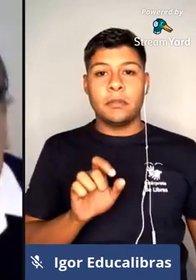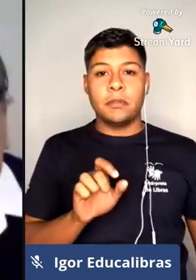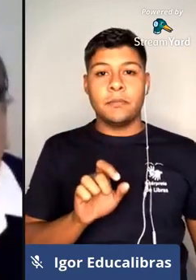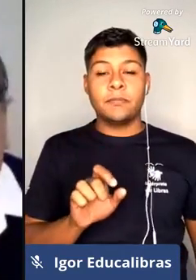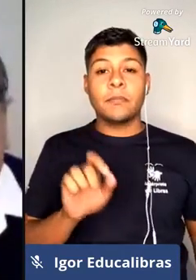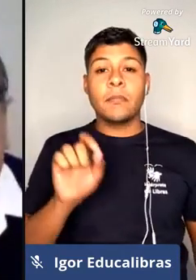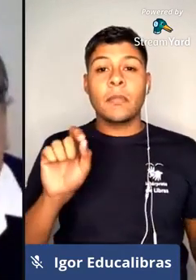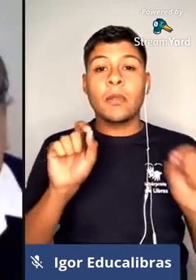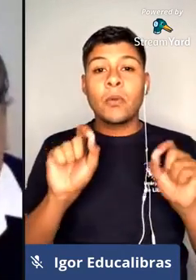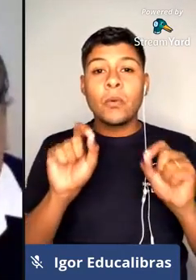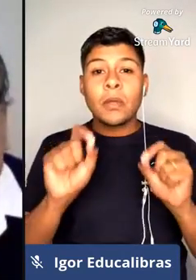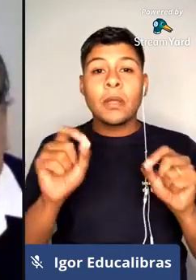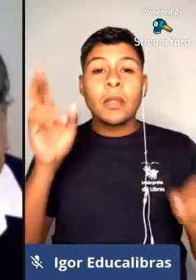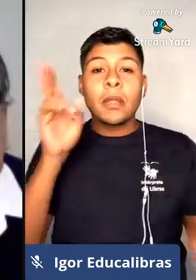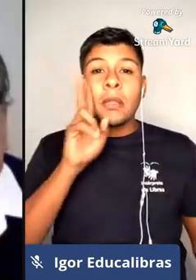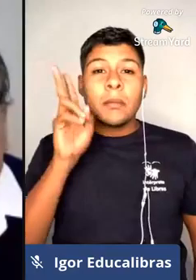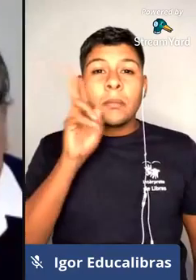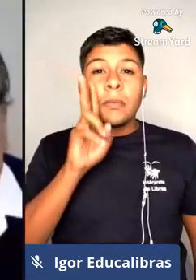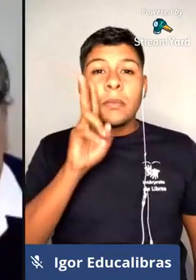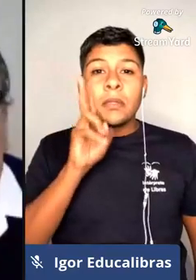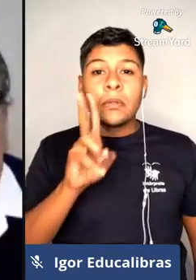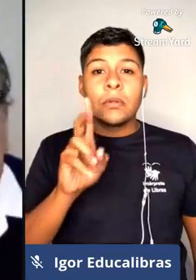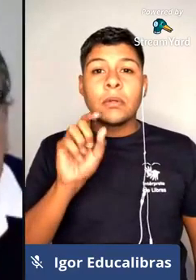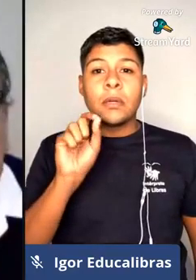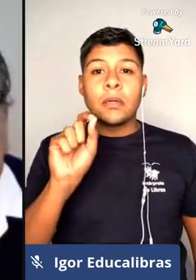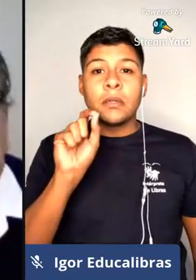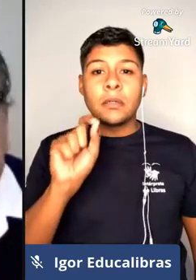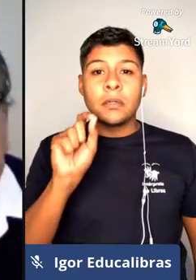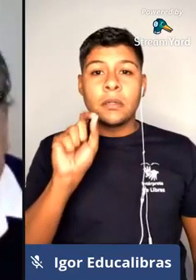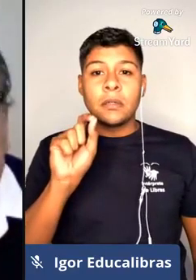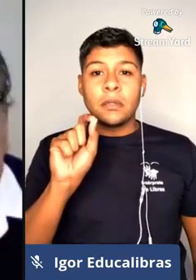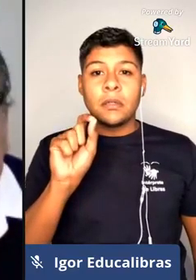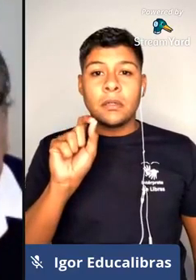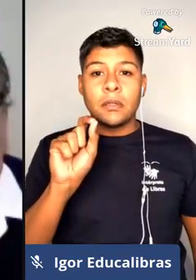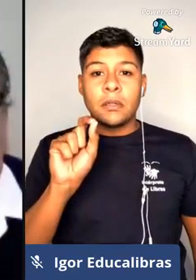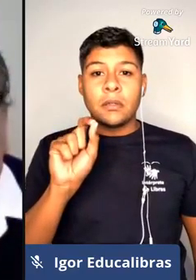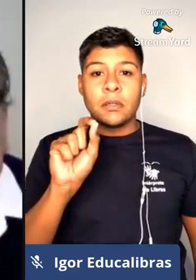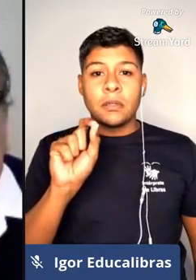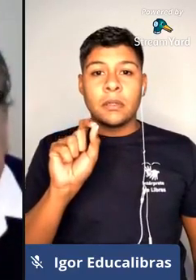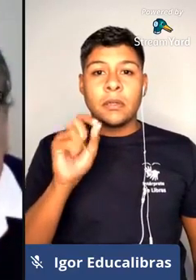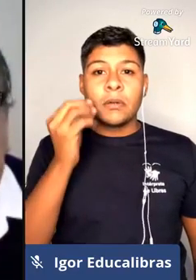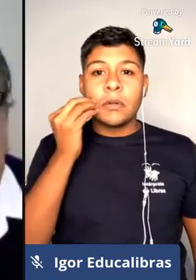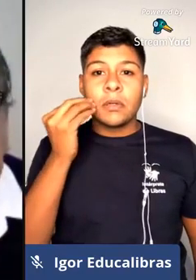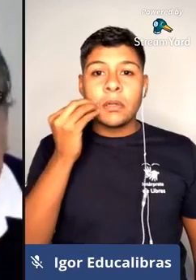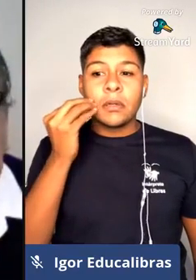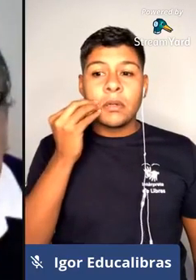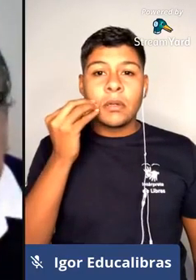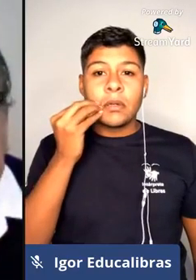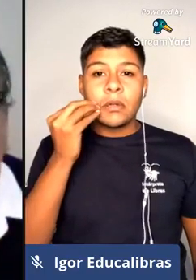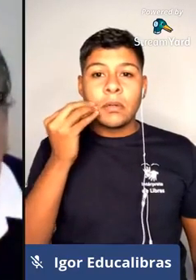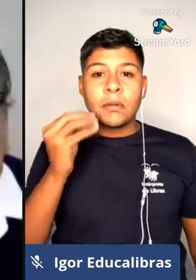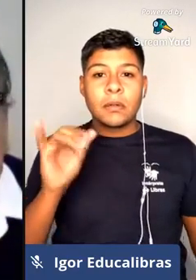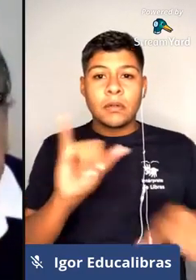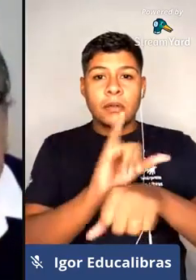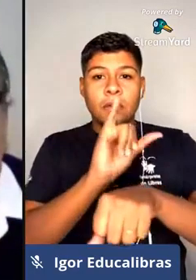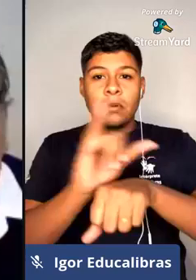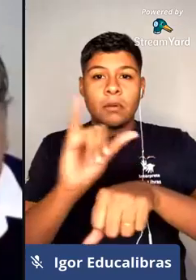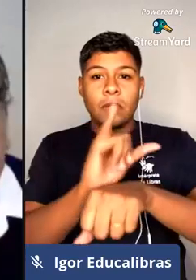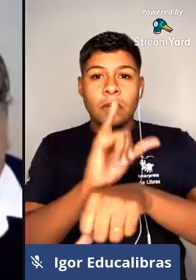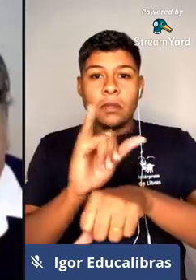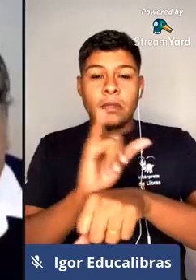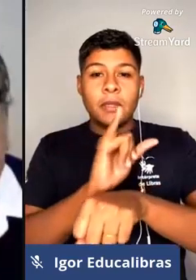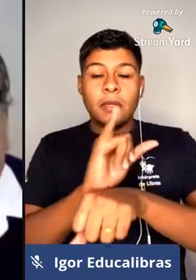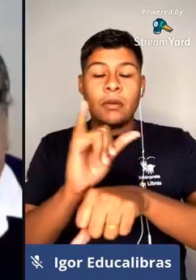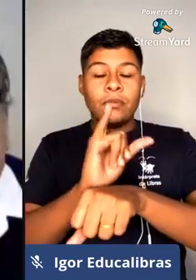E recordava que, na minha infância, morávamos do lado de uma escola